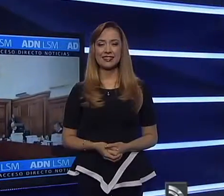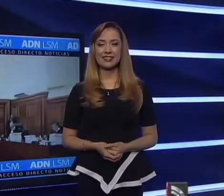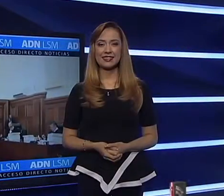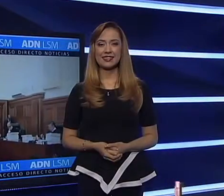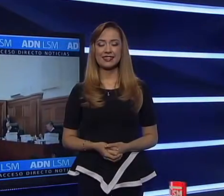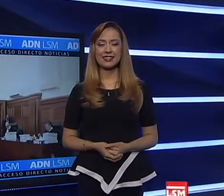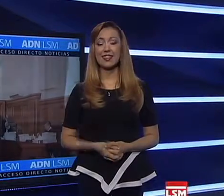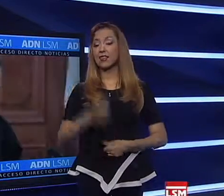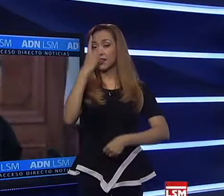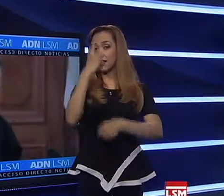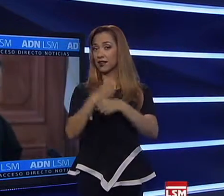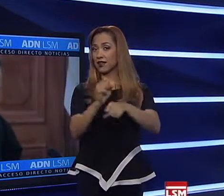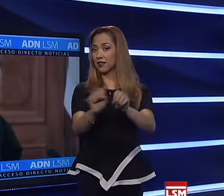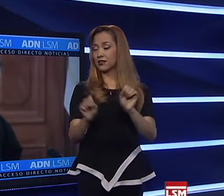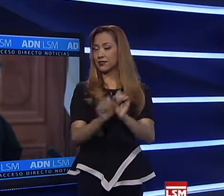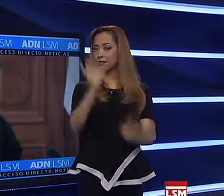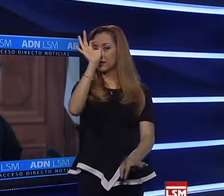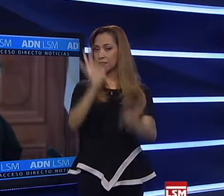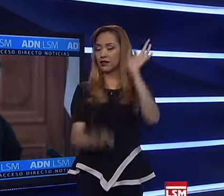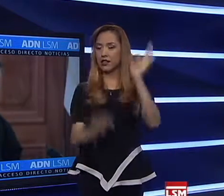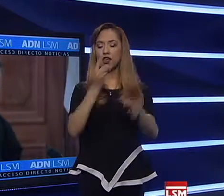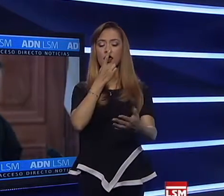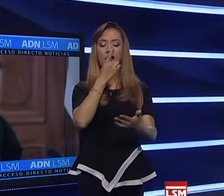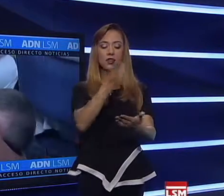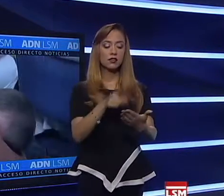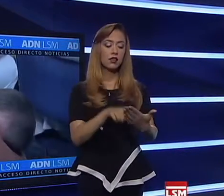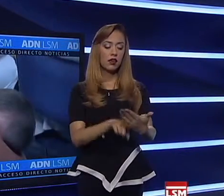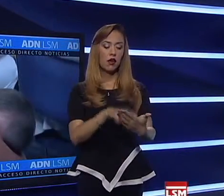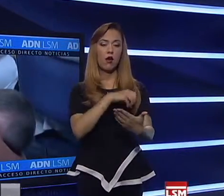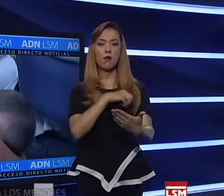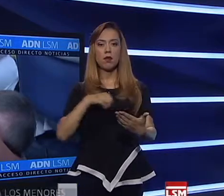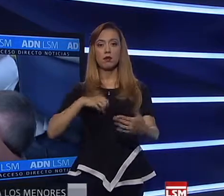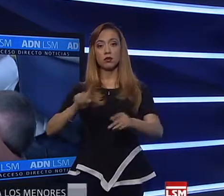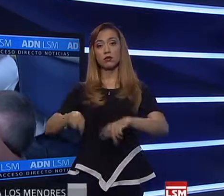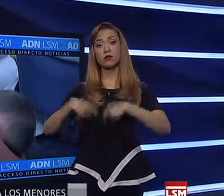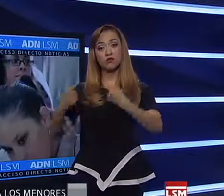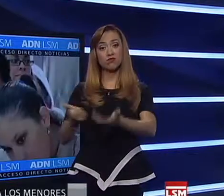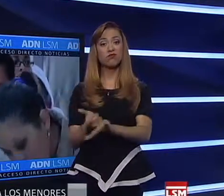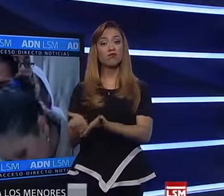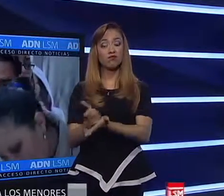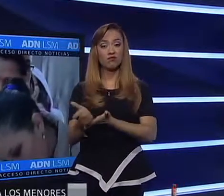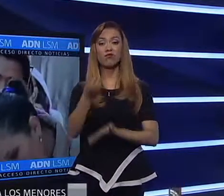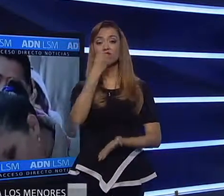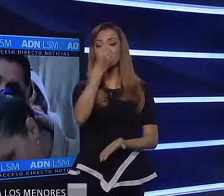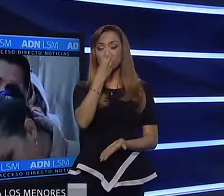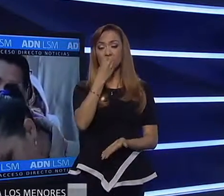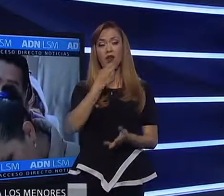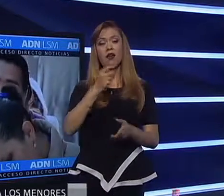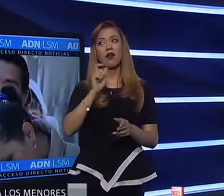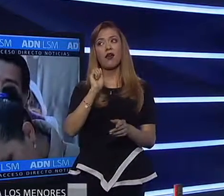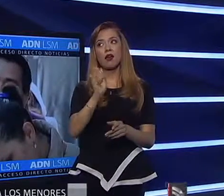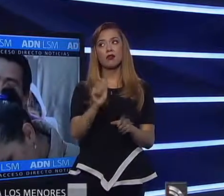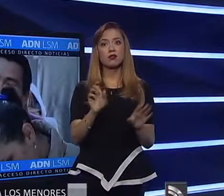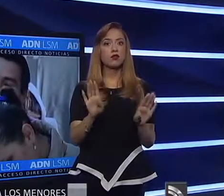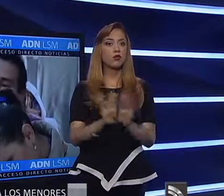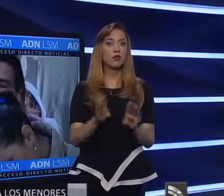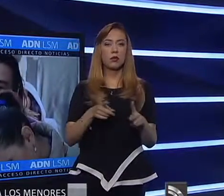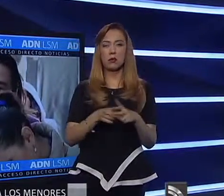La primera sala de la Corte estableció que la obligación de otorgar alimentos a los menores desde que nacen es una prerrogativa de estos y un